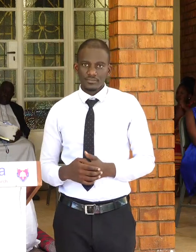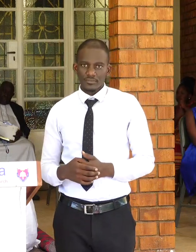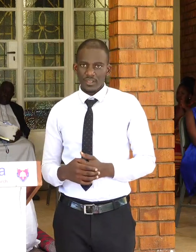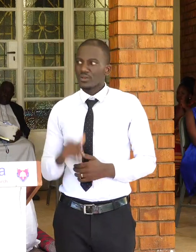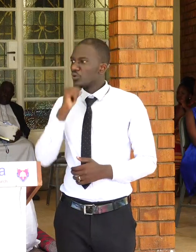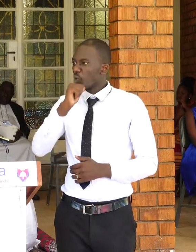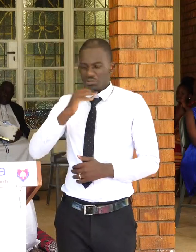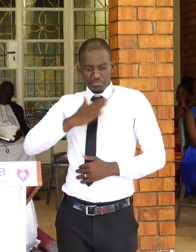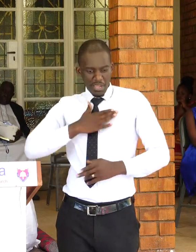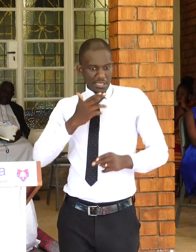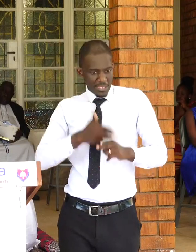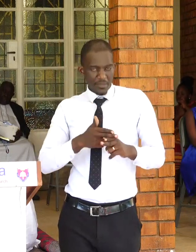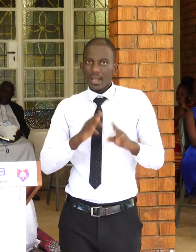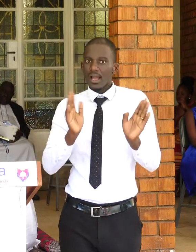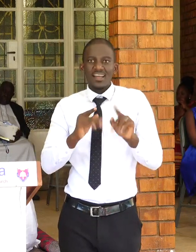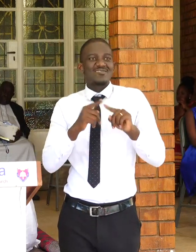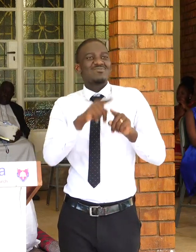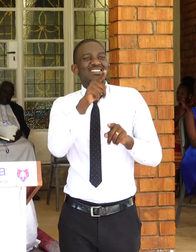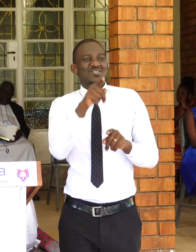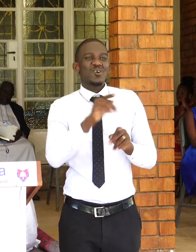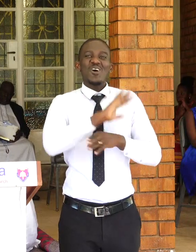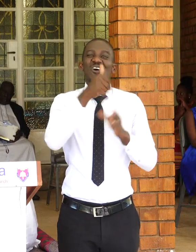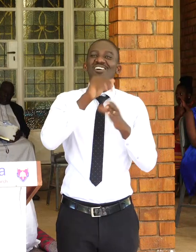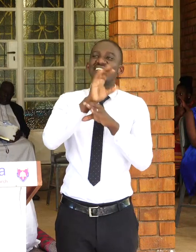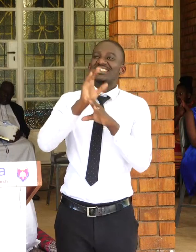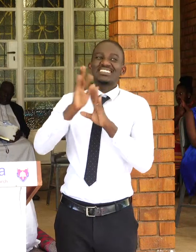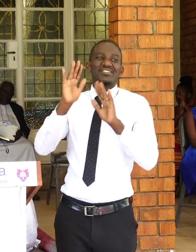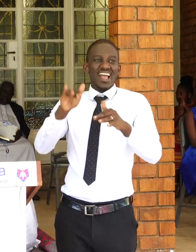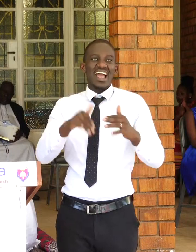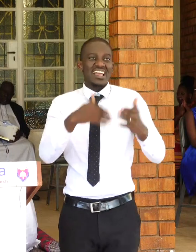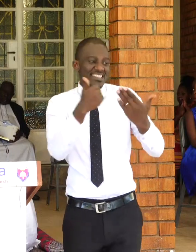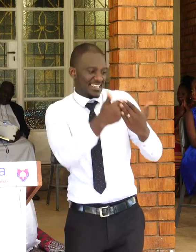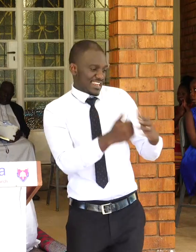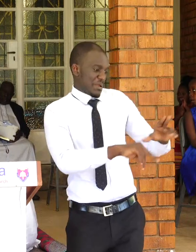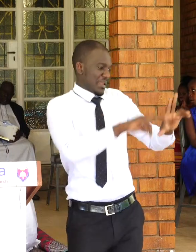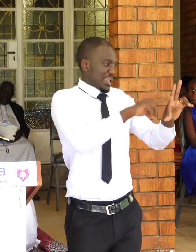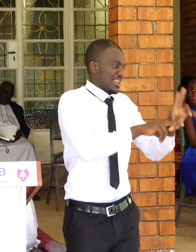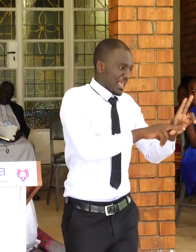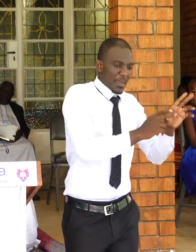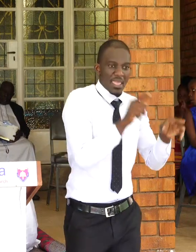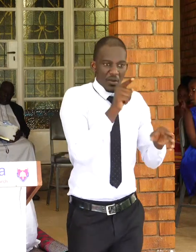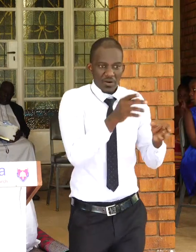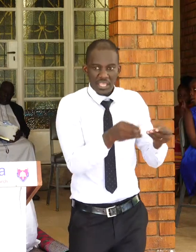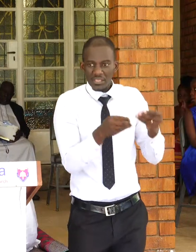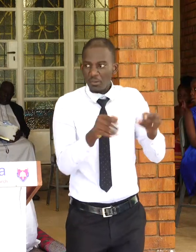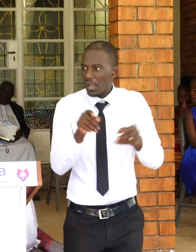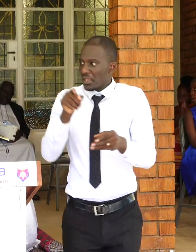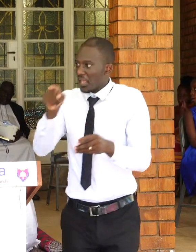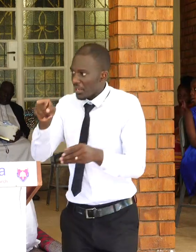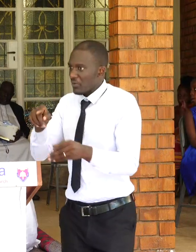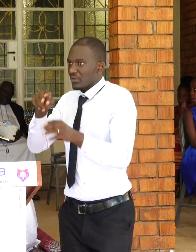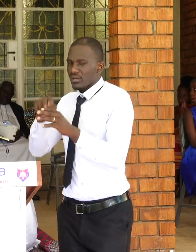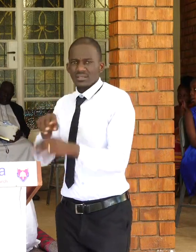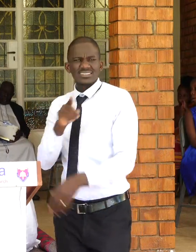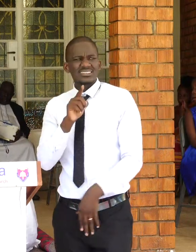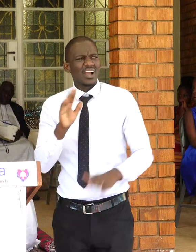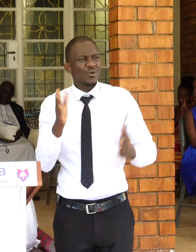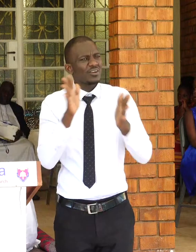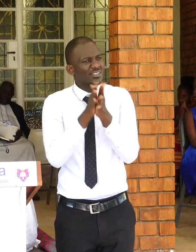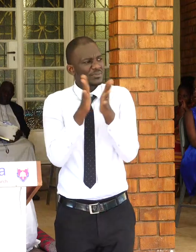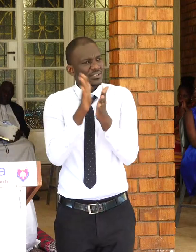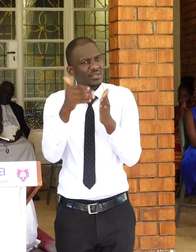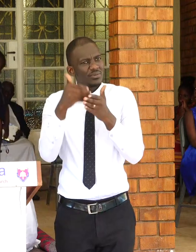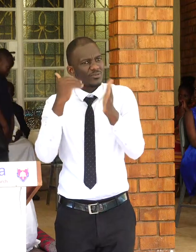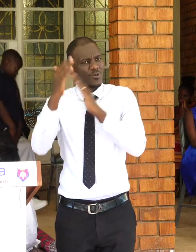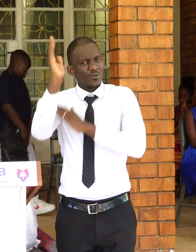Simanya ki? Naye gwe kanisa yonna ejjudde entebe eno yakuweebwa gundi. Ebintu ebyo simanyi bw'ona binnyonnyola mu maaso ga